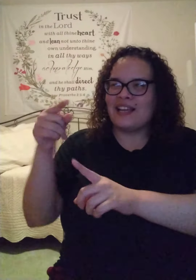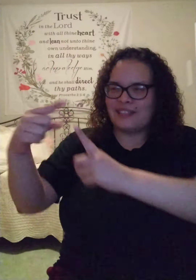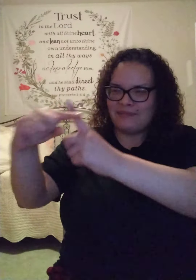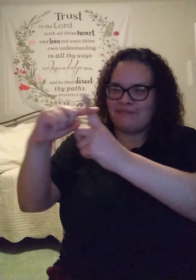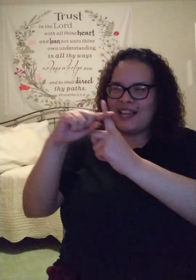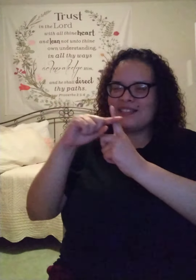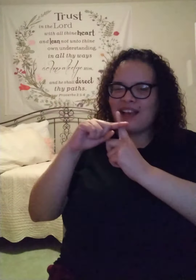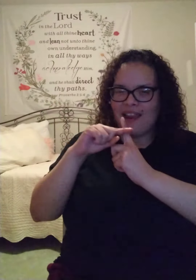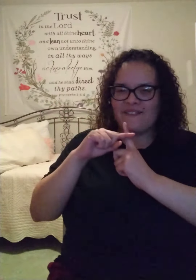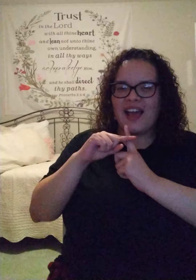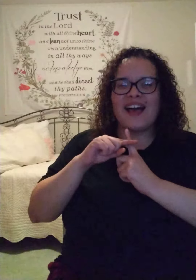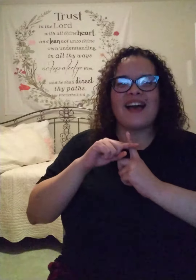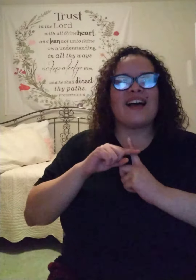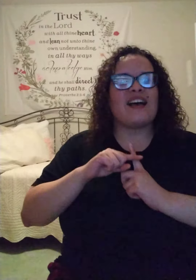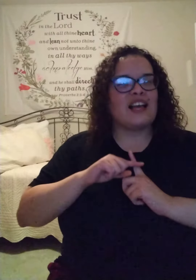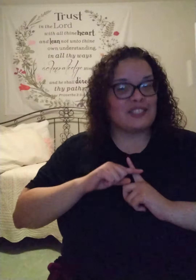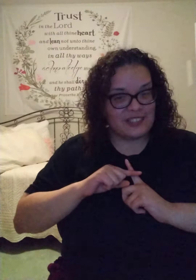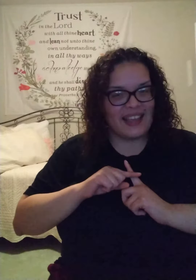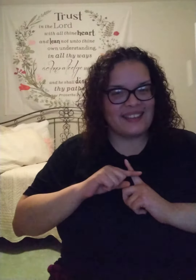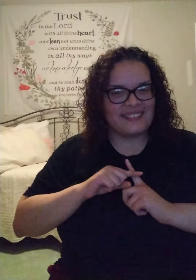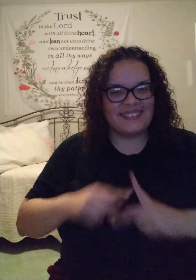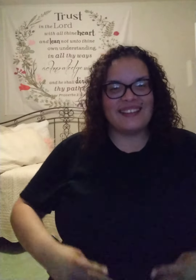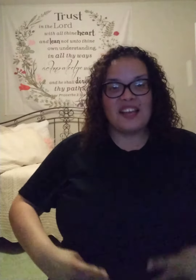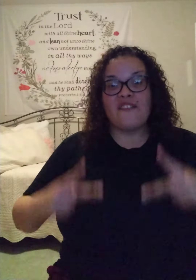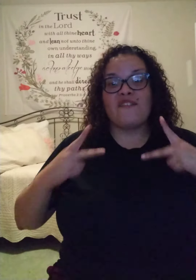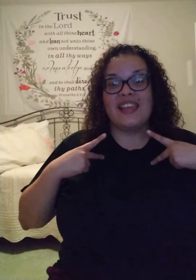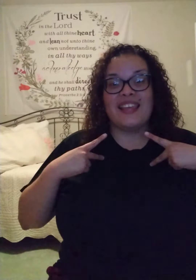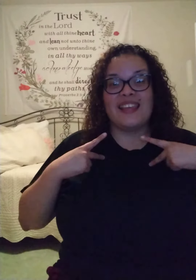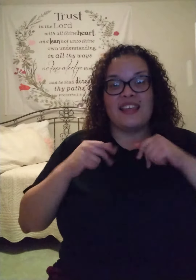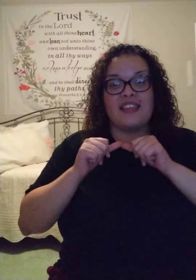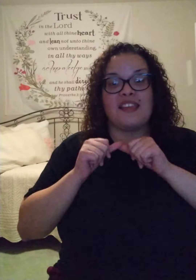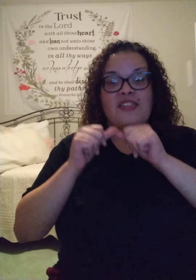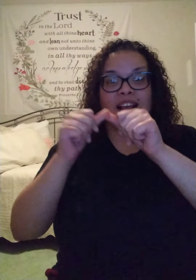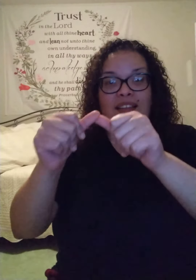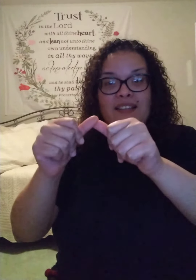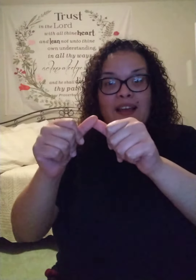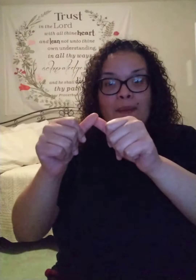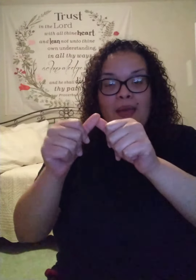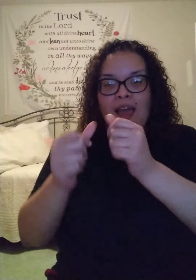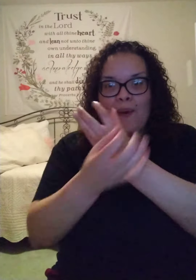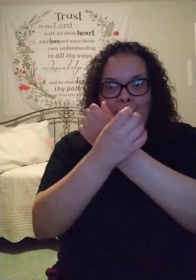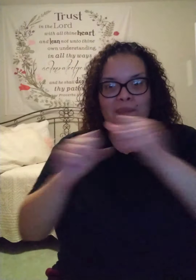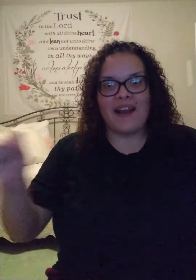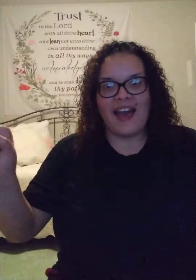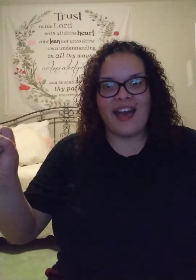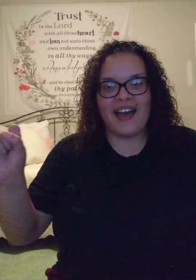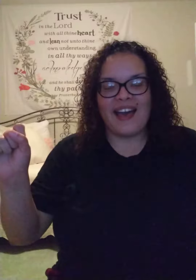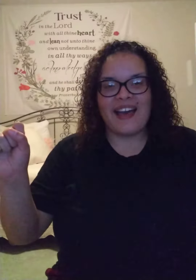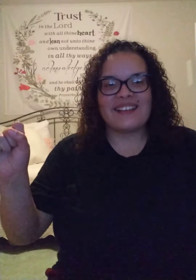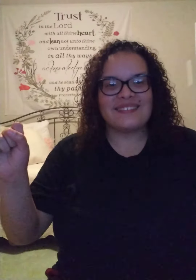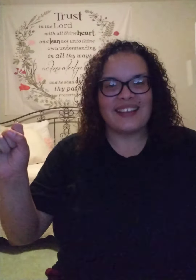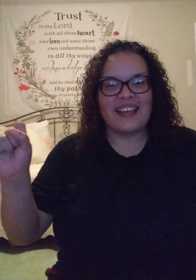ella me salvaste, vida eterna me compraste,